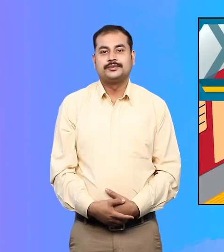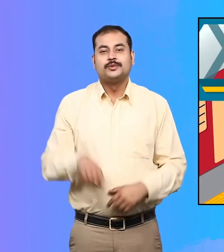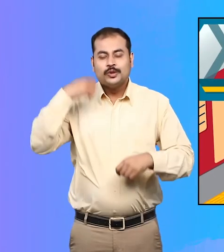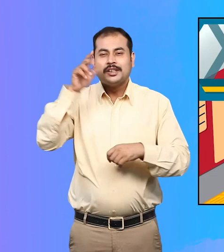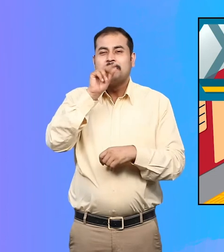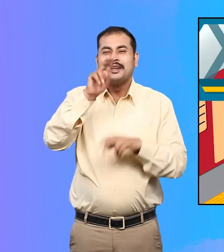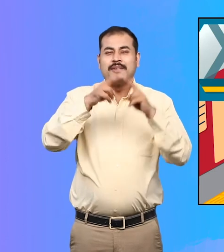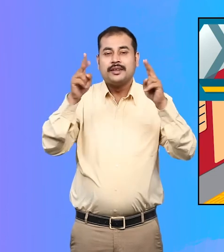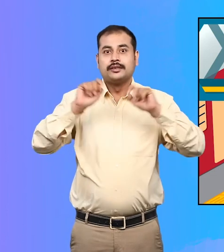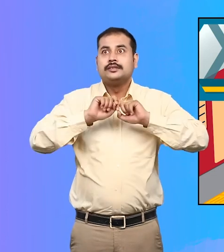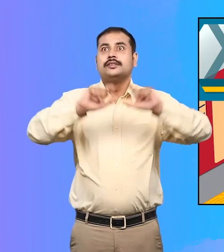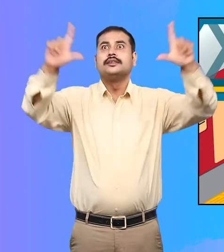कि डिजिटल डिस्पले